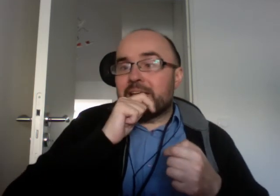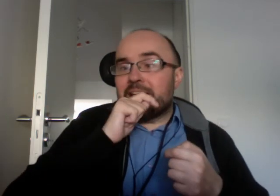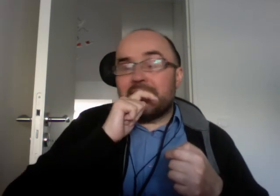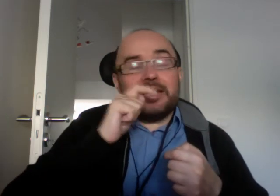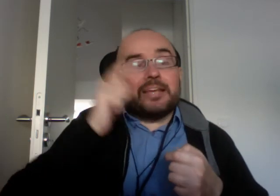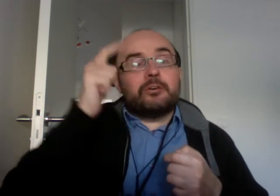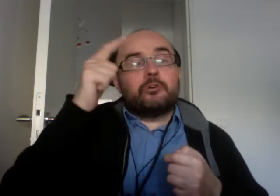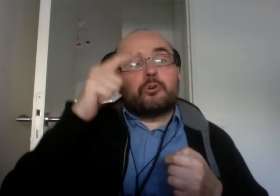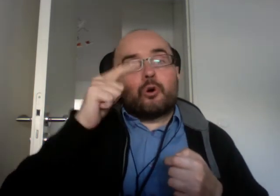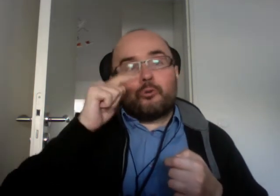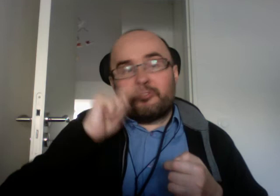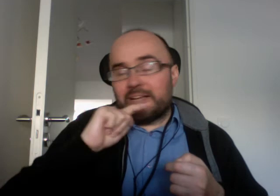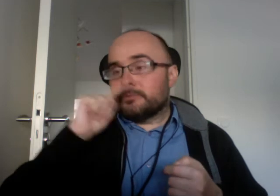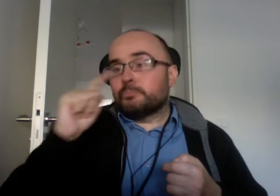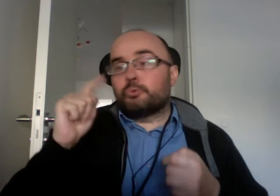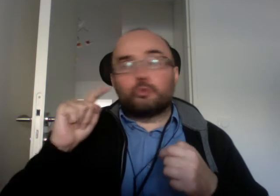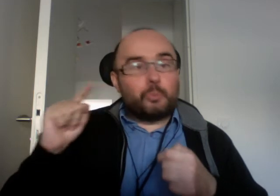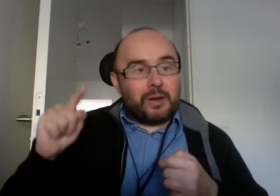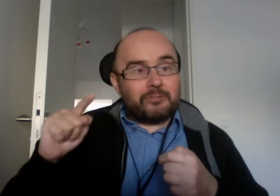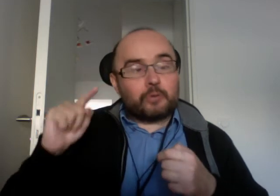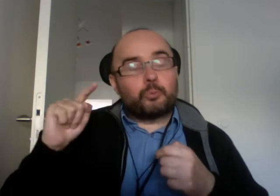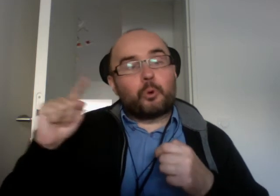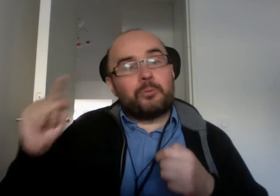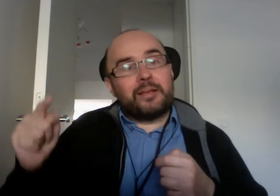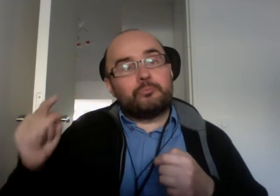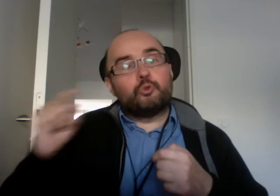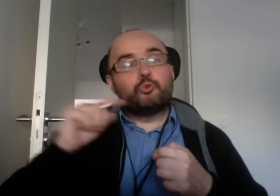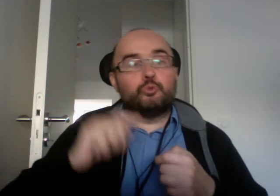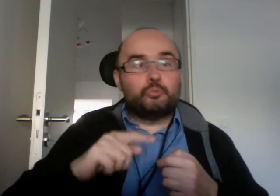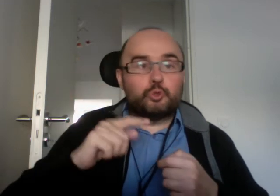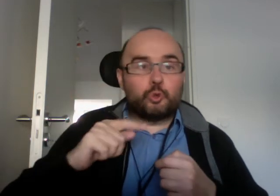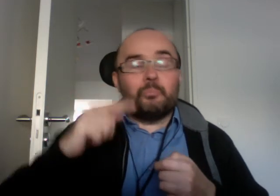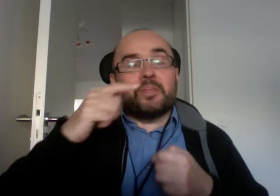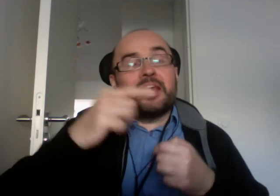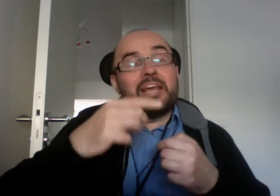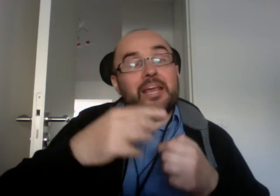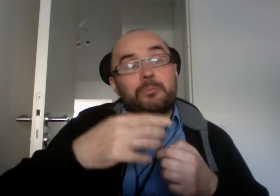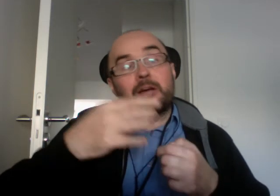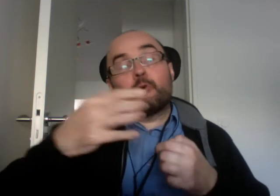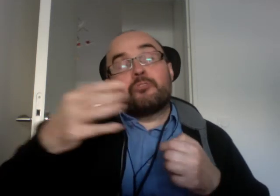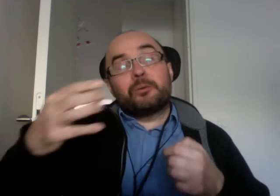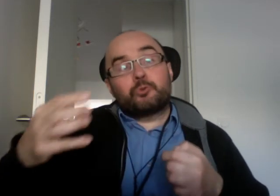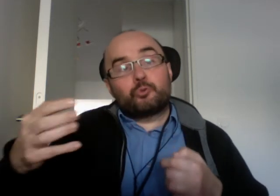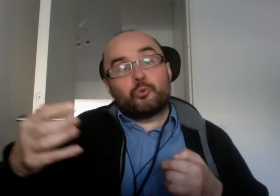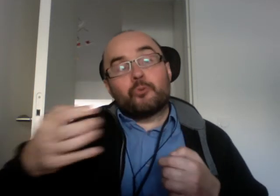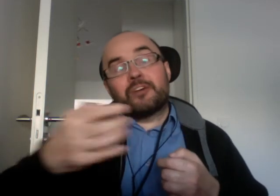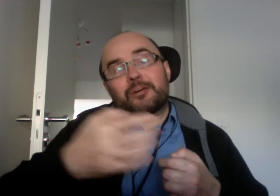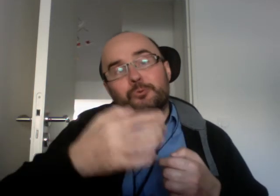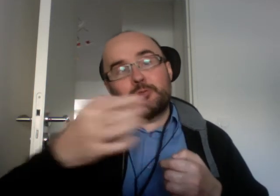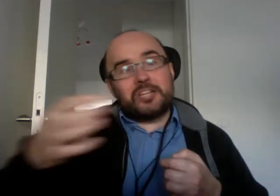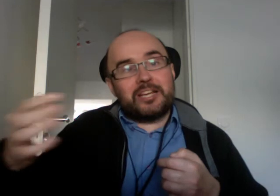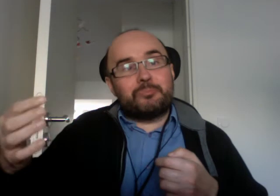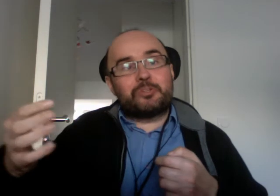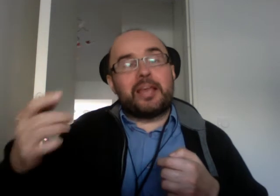Et en fait, pour ne pas avoir de problème de goût de bouchon, et bien on va coucher les bouteilles